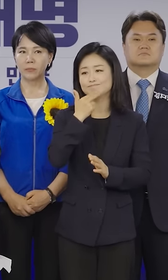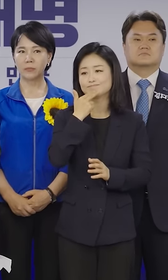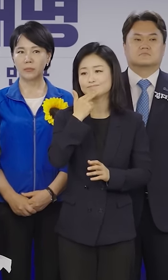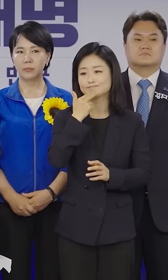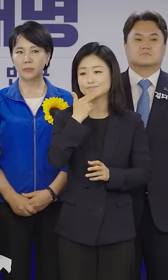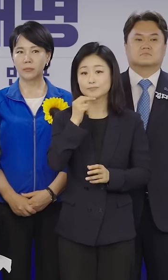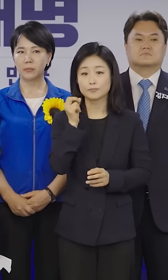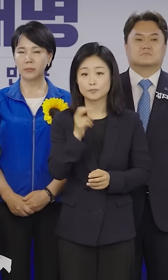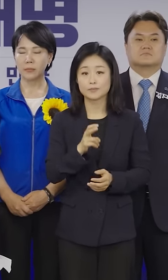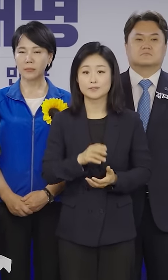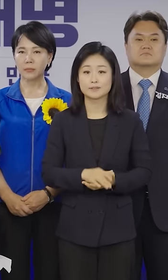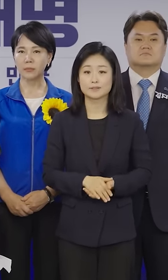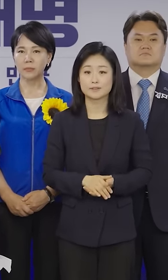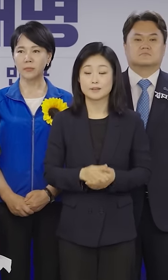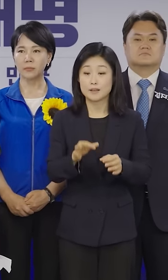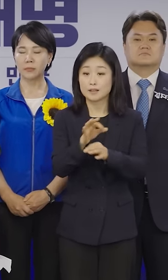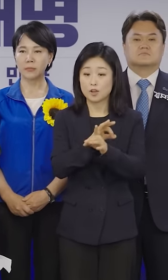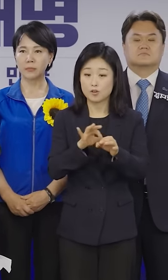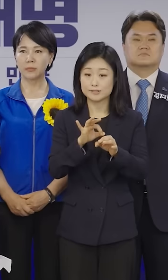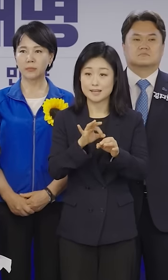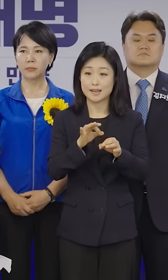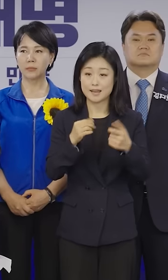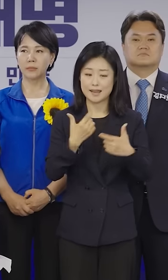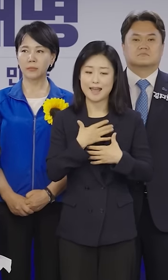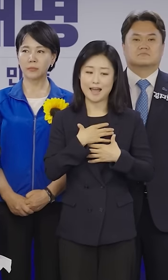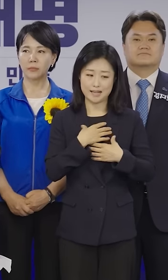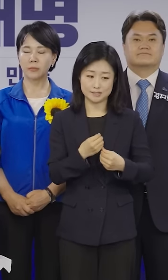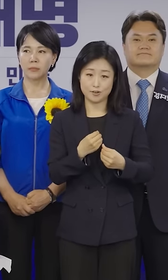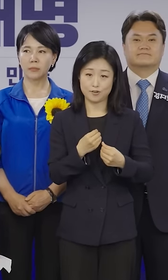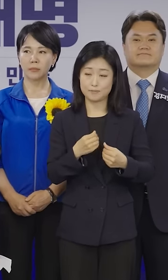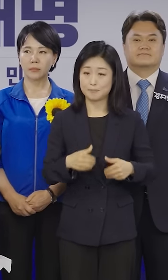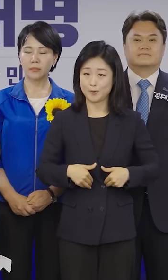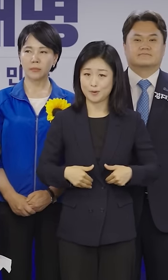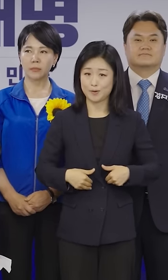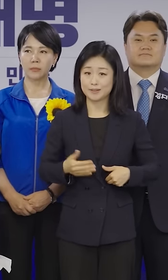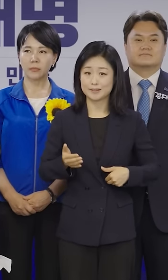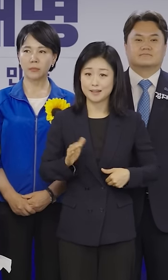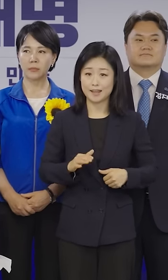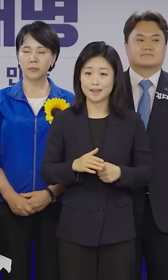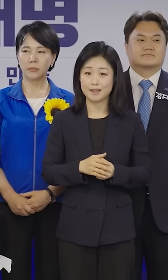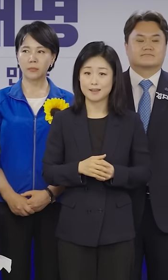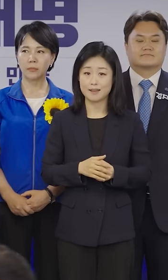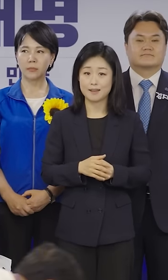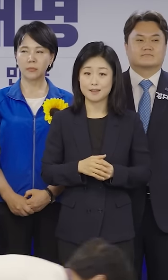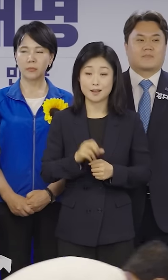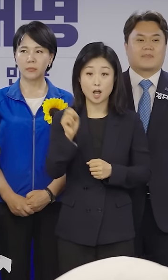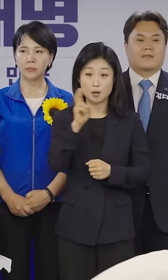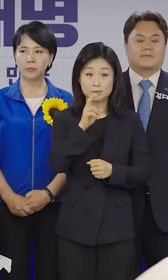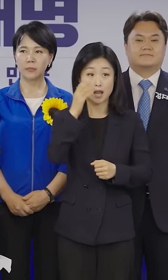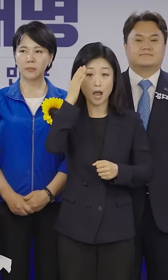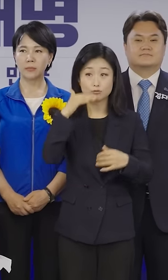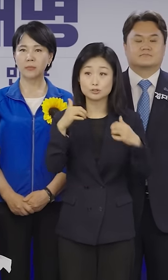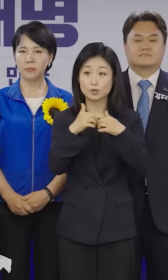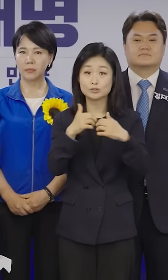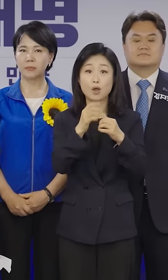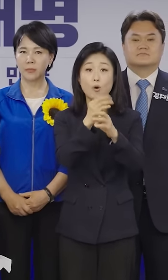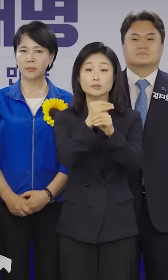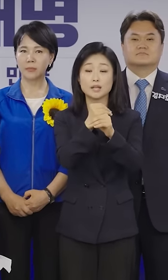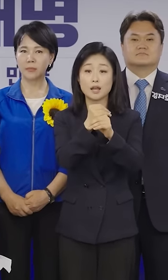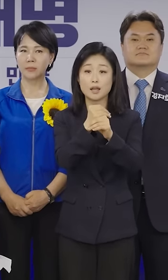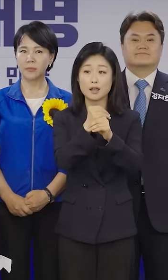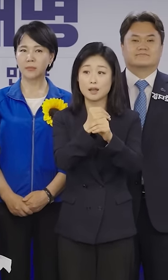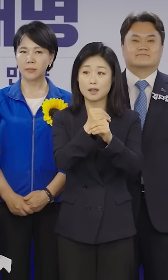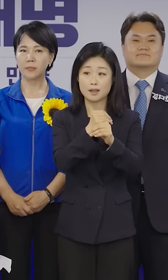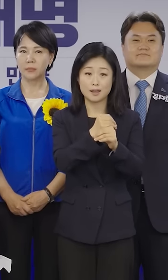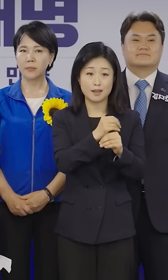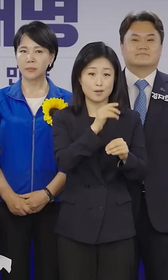그뿐만 아니라 경제는 안정이 가장 중요한데 이게 언제 전쟁이 날지 모른다.